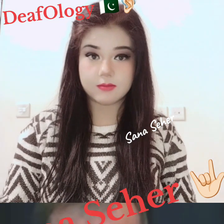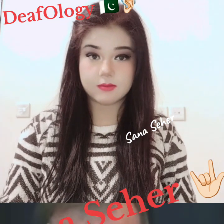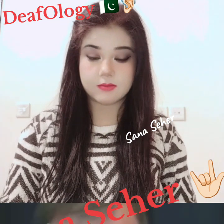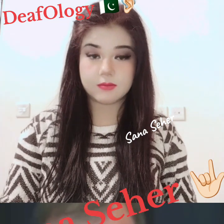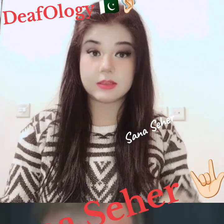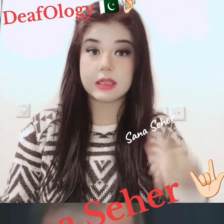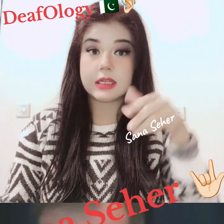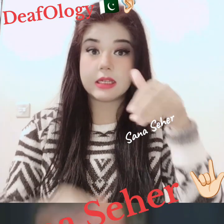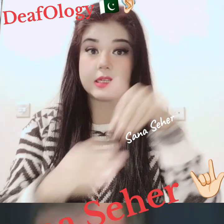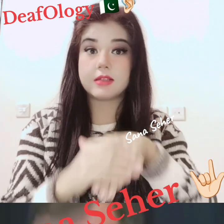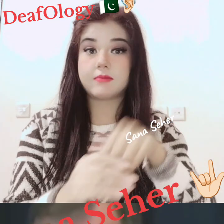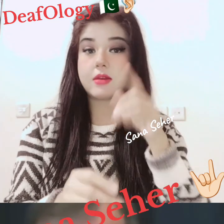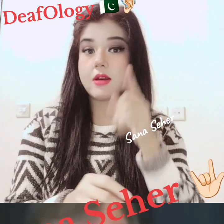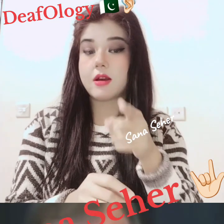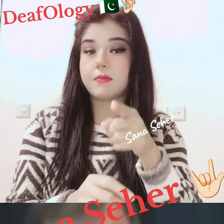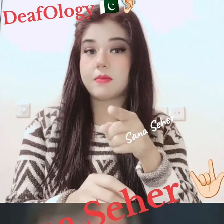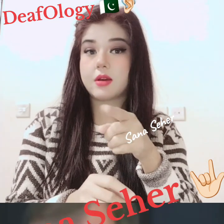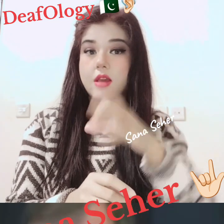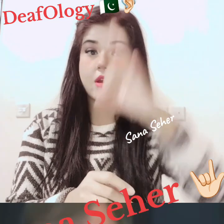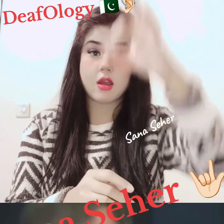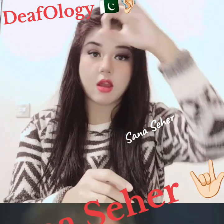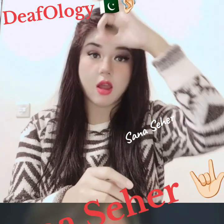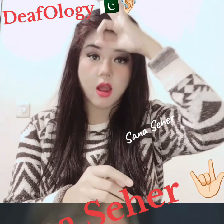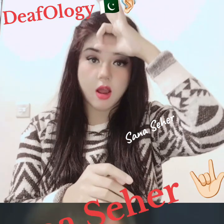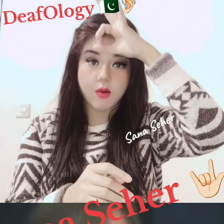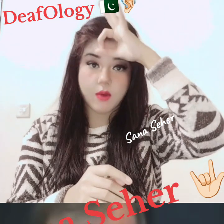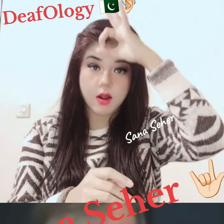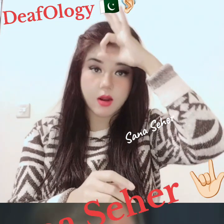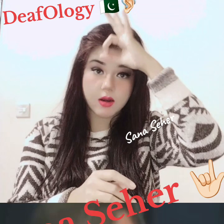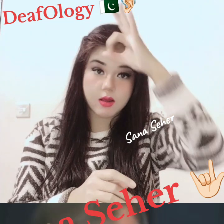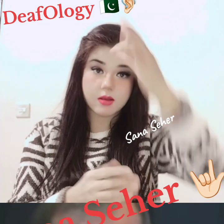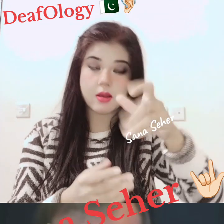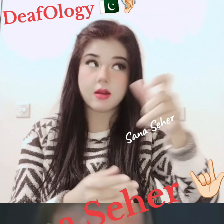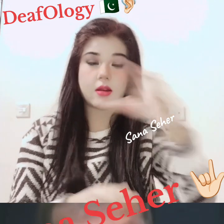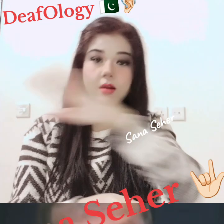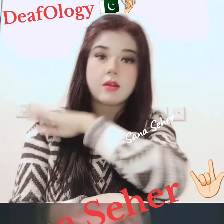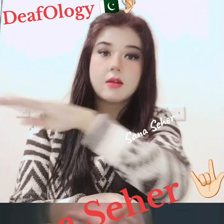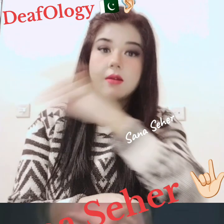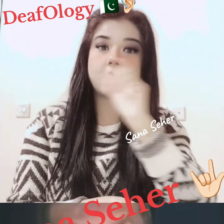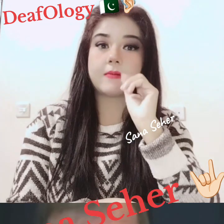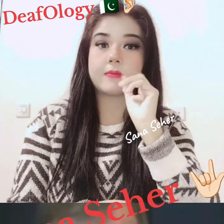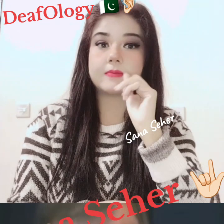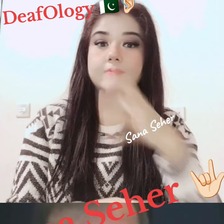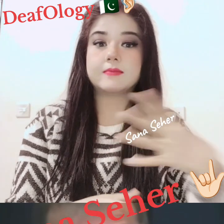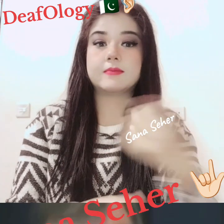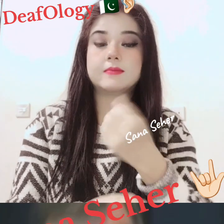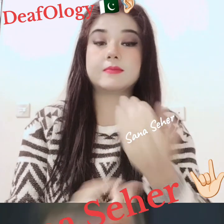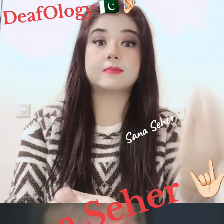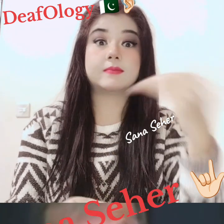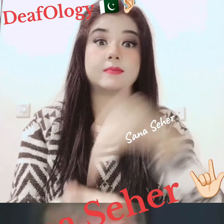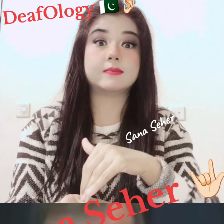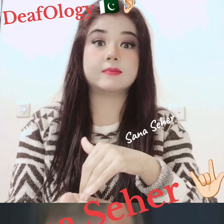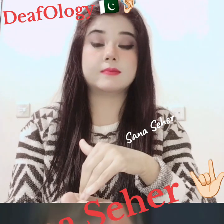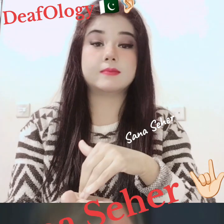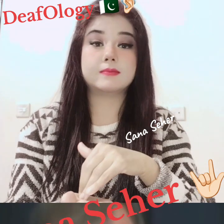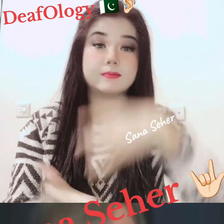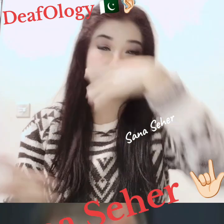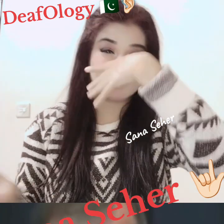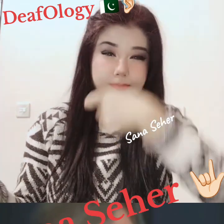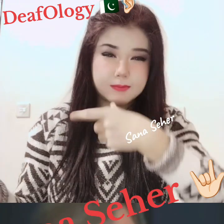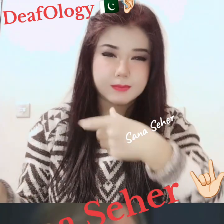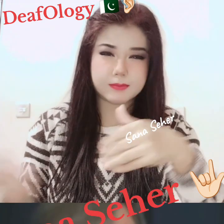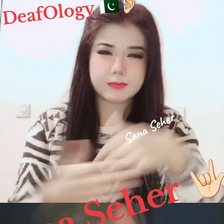اس میں آپ کے جو افغانستان کے اندر سے جہاں جو افغانی آپ کے بھائی آئے ہوئے ہیں اور جو اپنا اوور سٹے ہیں، ایلینز ہیں جو